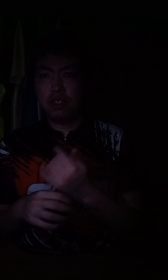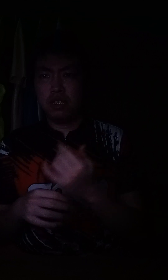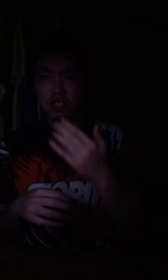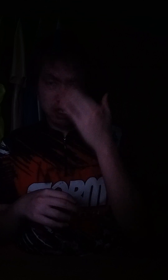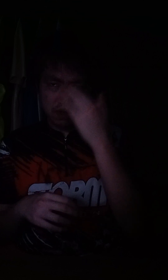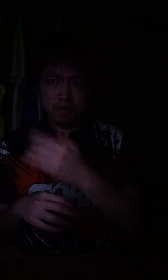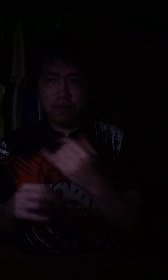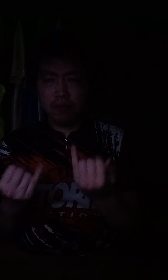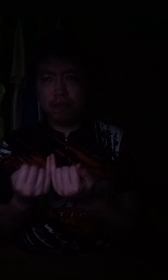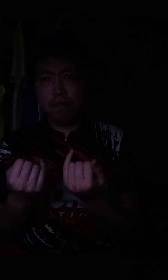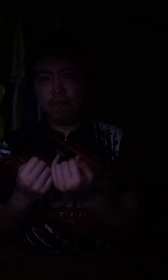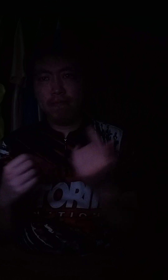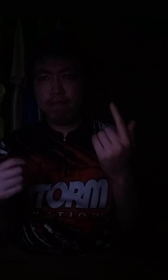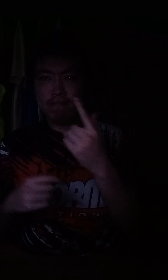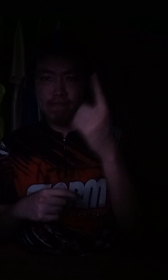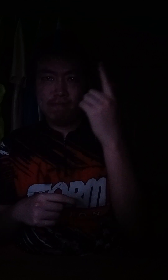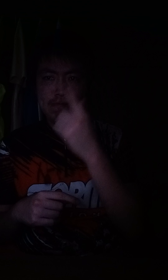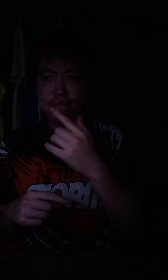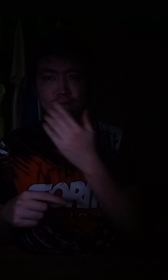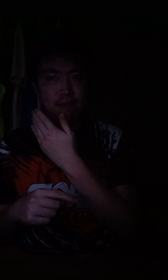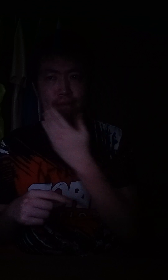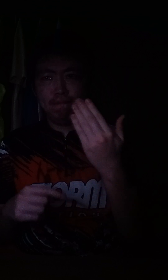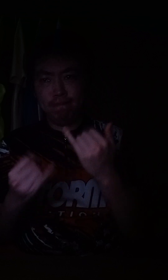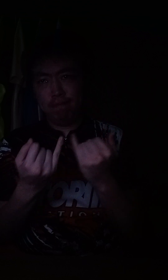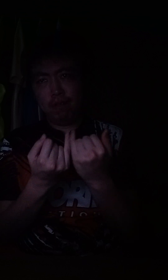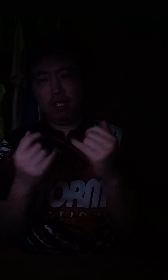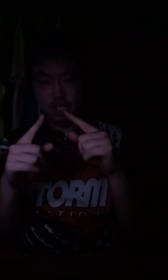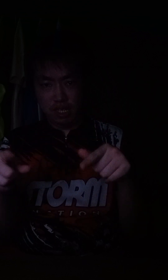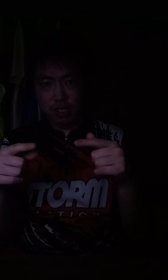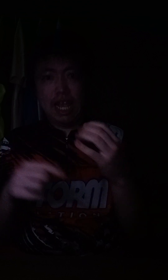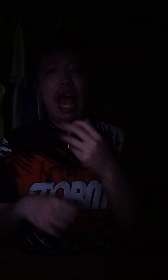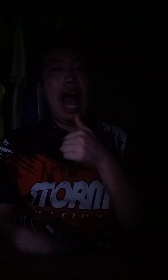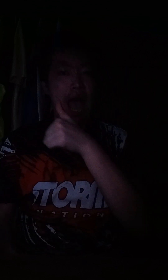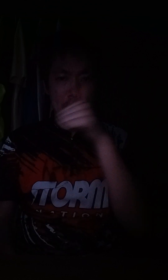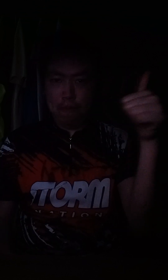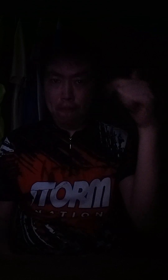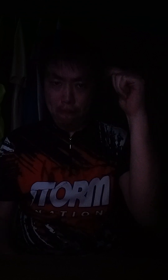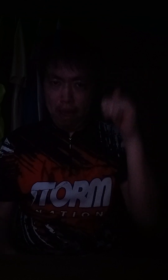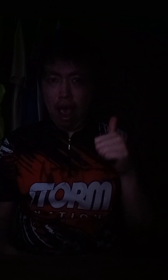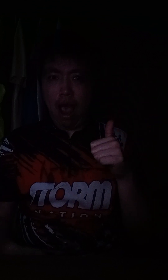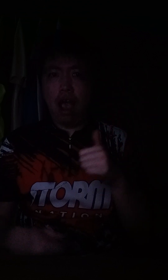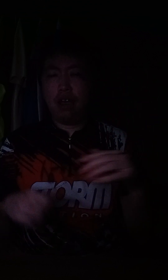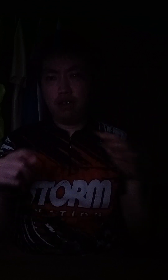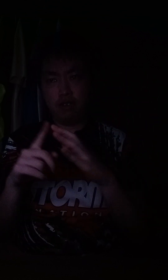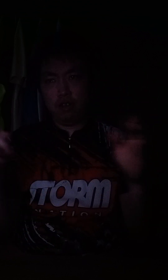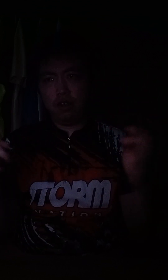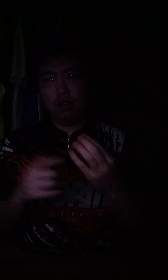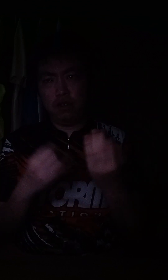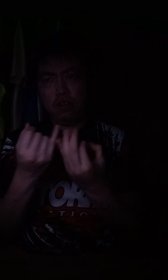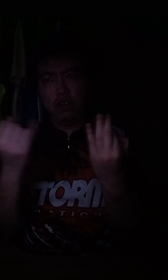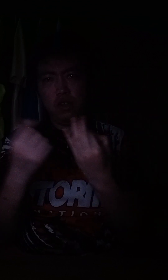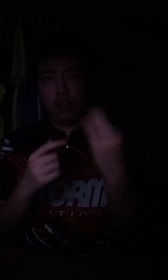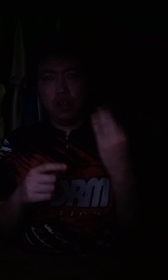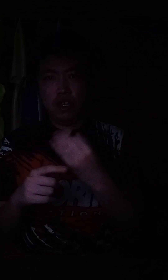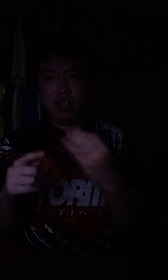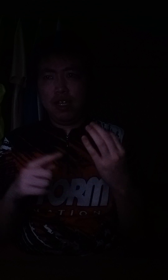창피해하거나 주눅들지 않도록 늘 곁에서 신경 써준 아빠. 그래서인지 현아도 이제는